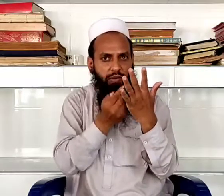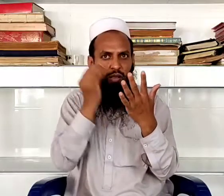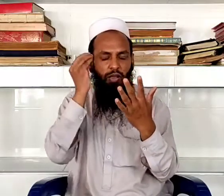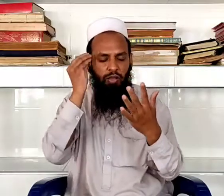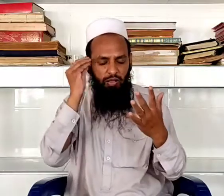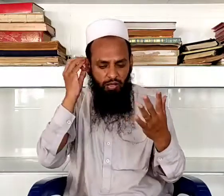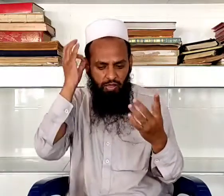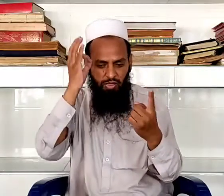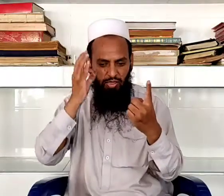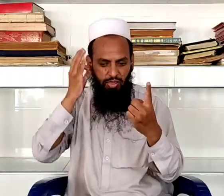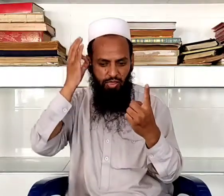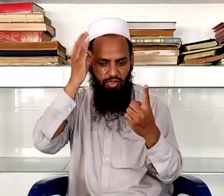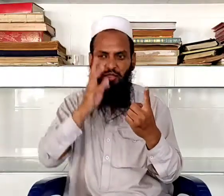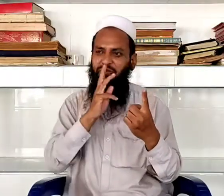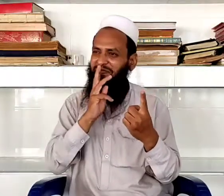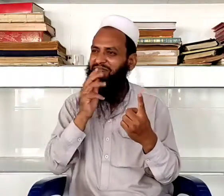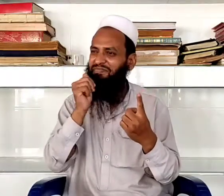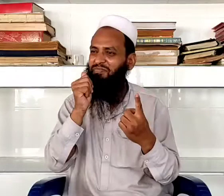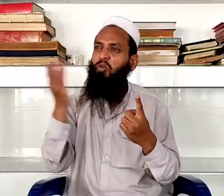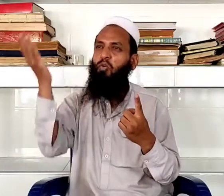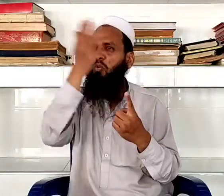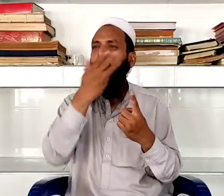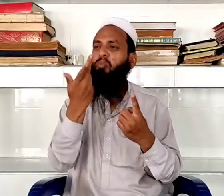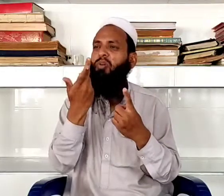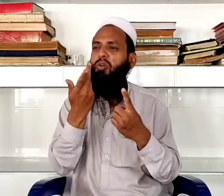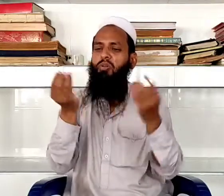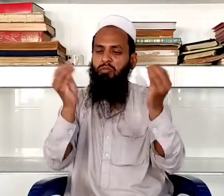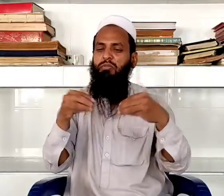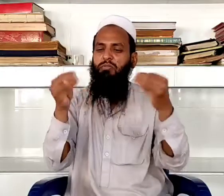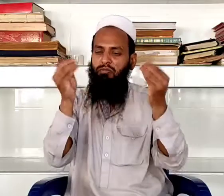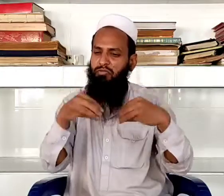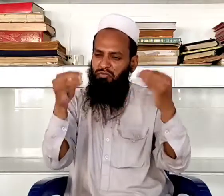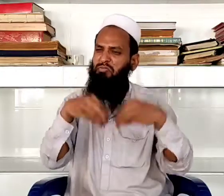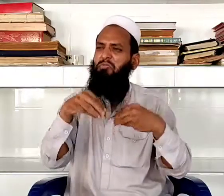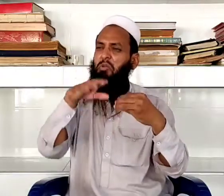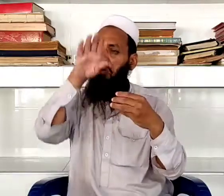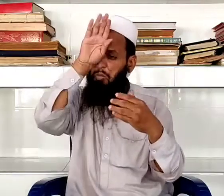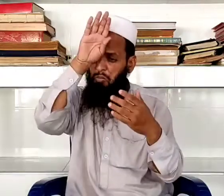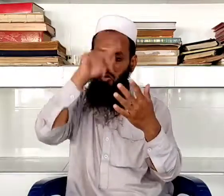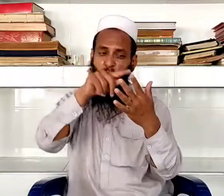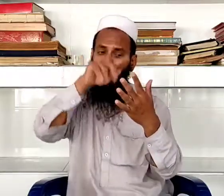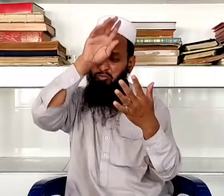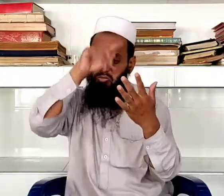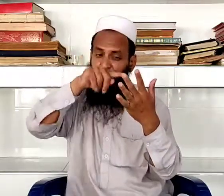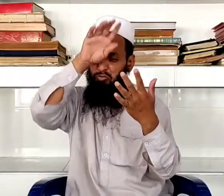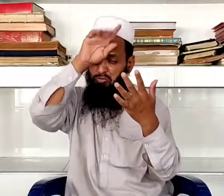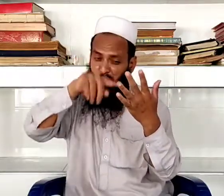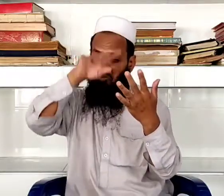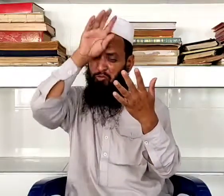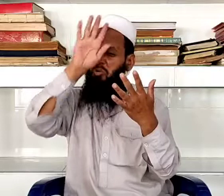بعض لوگوں اور بعض جناب امام نبی صلی اللہ علیہ وسلم والوں بھی اتنے پہنچائی جاندے